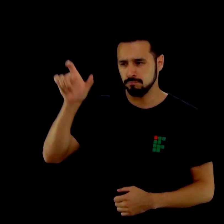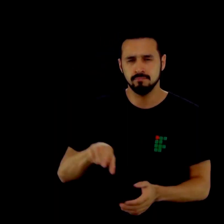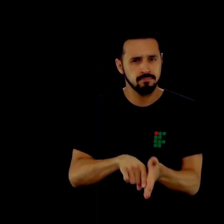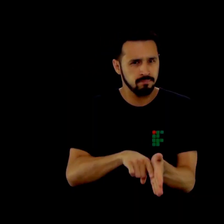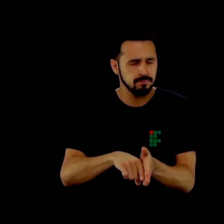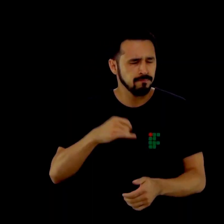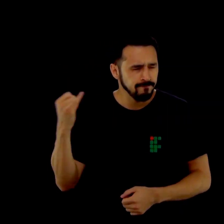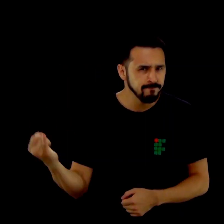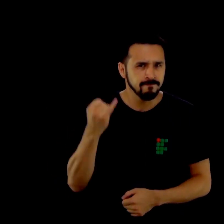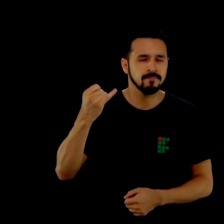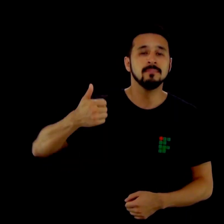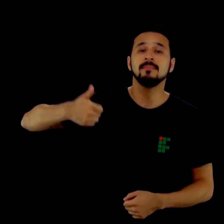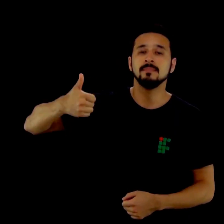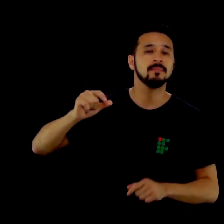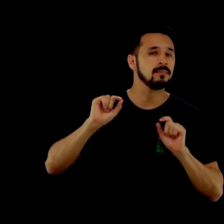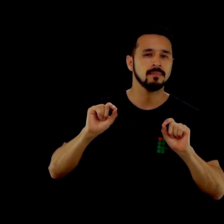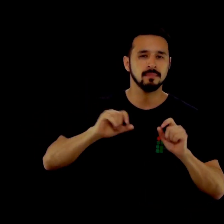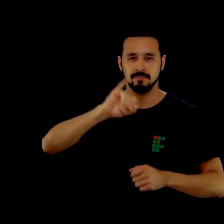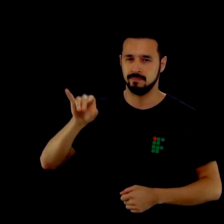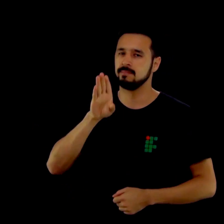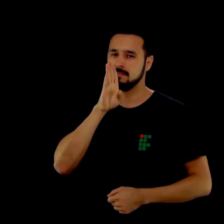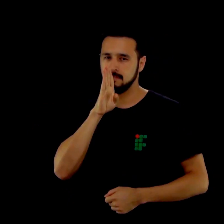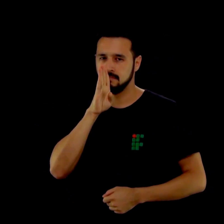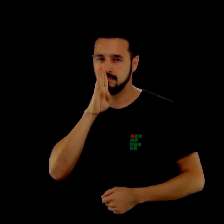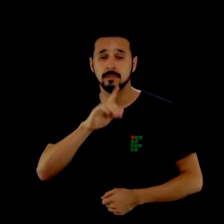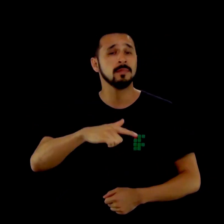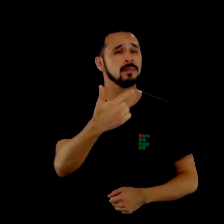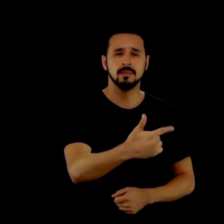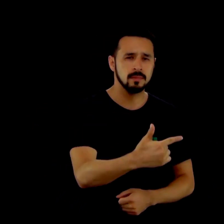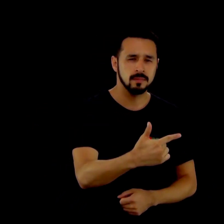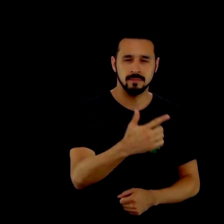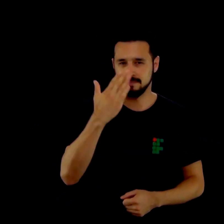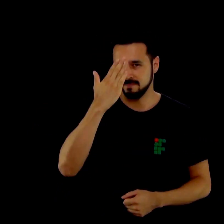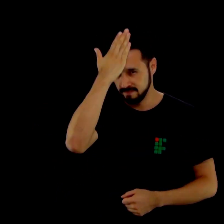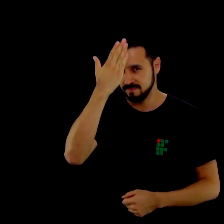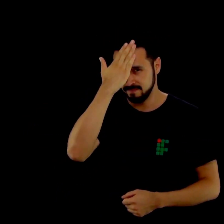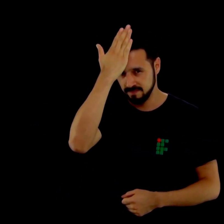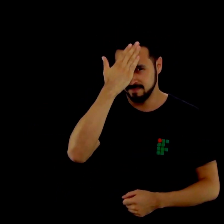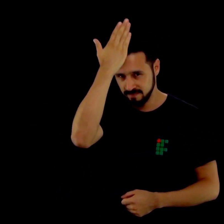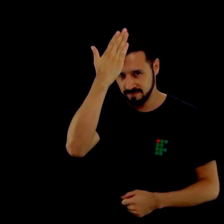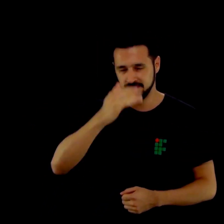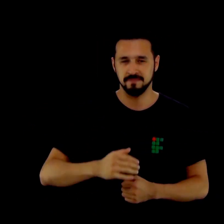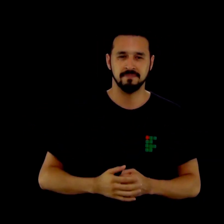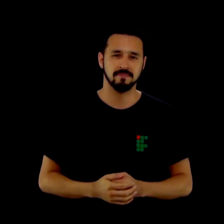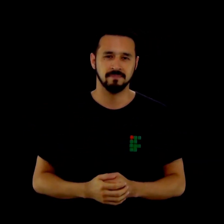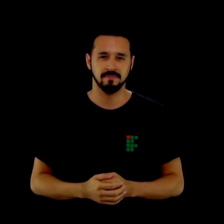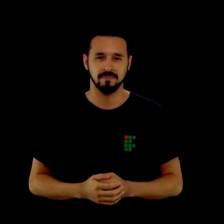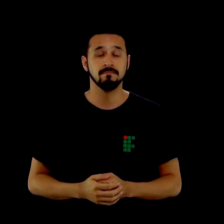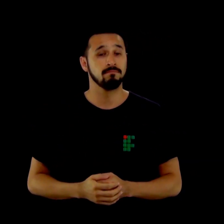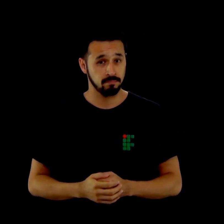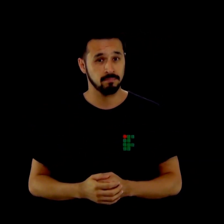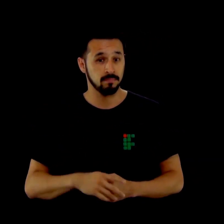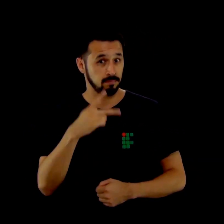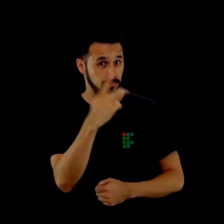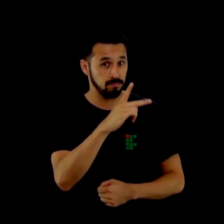Após Watson, o mais importante behaviorista foi B.F. Skinner.